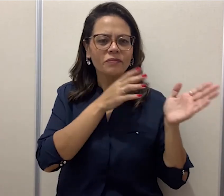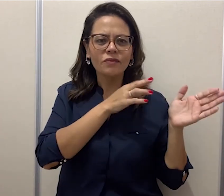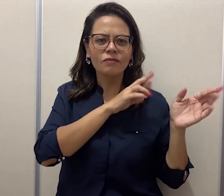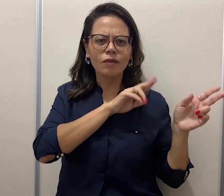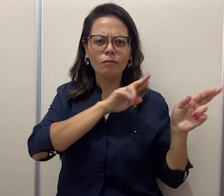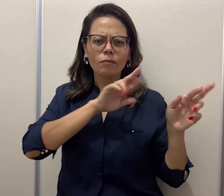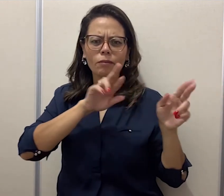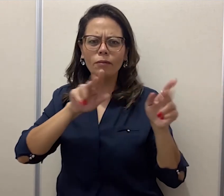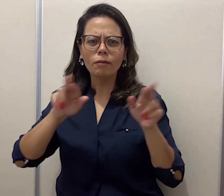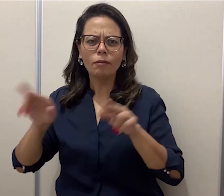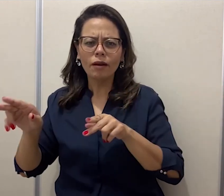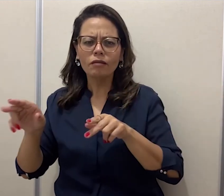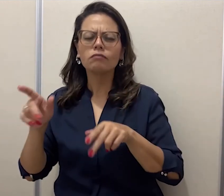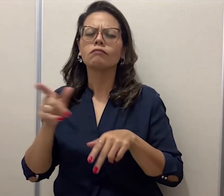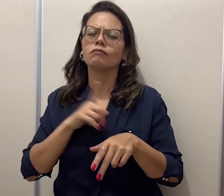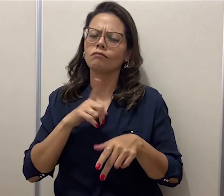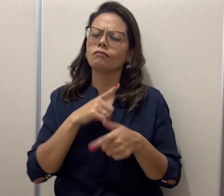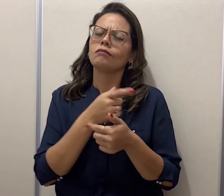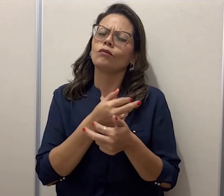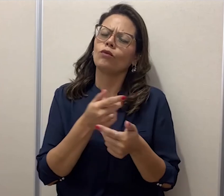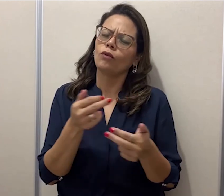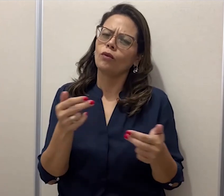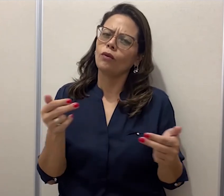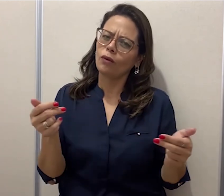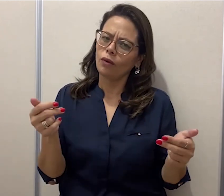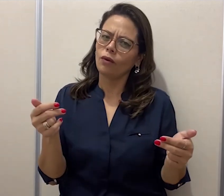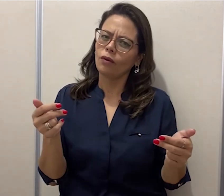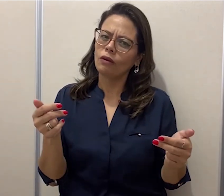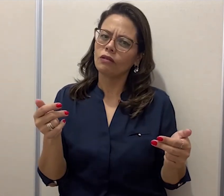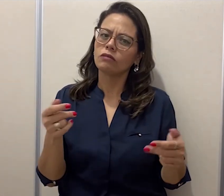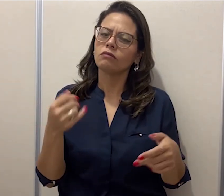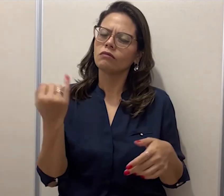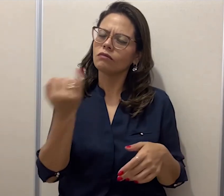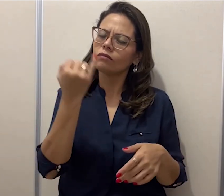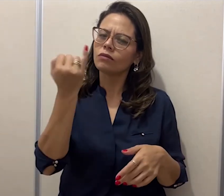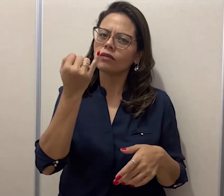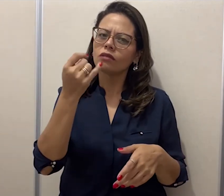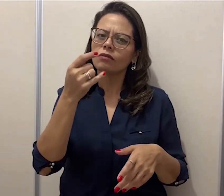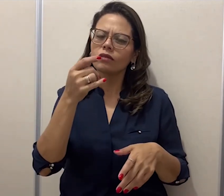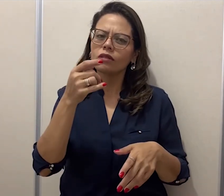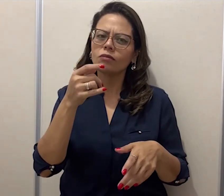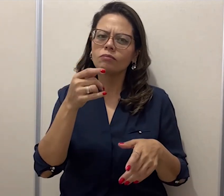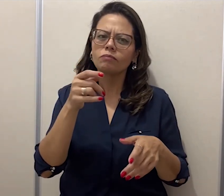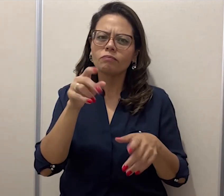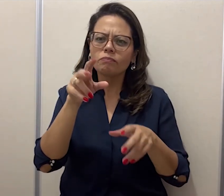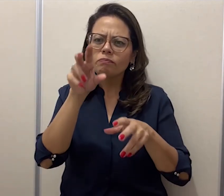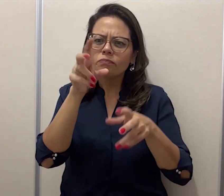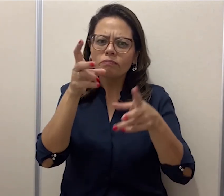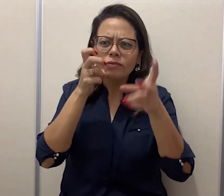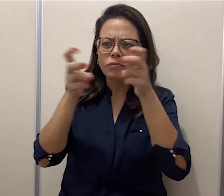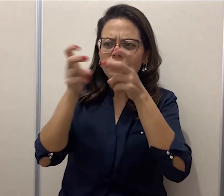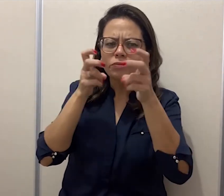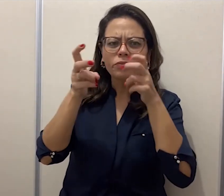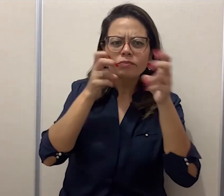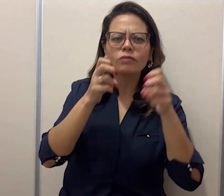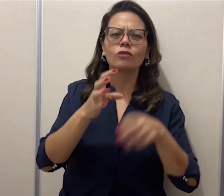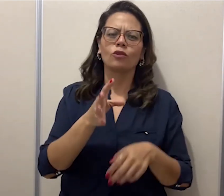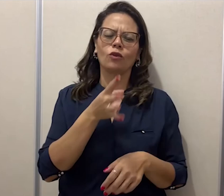Tá certo consigo acompanhar tem muitos outros sinais que são imprescindíveis